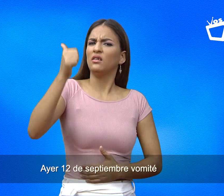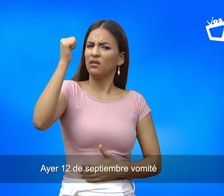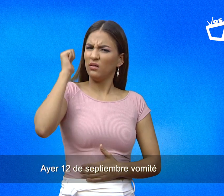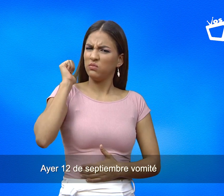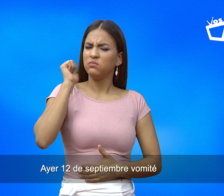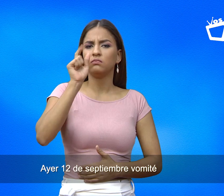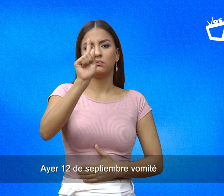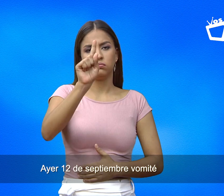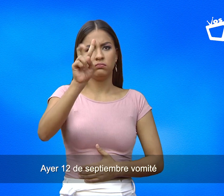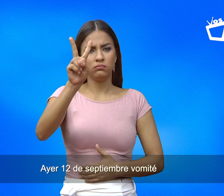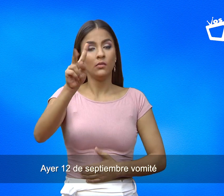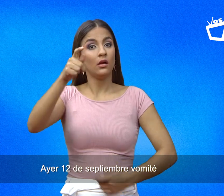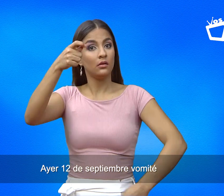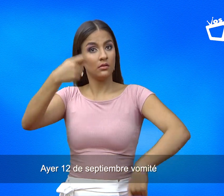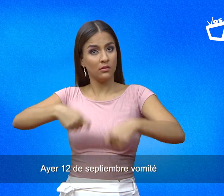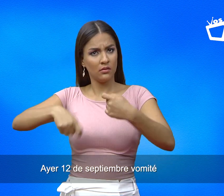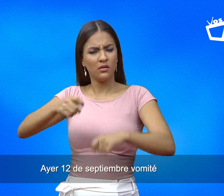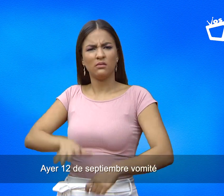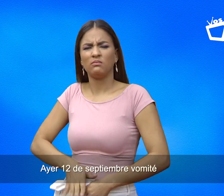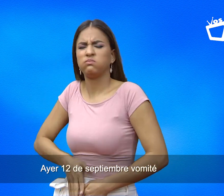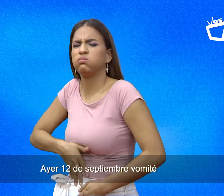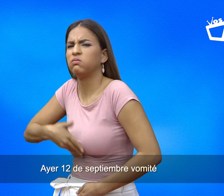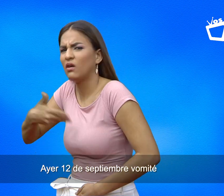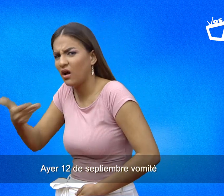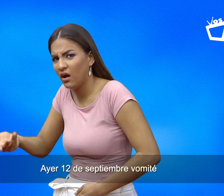ayer 12 de septiembre vomité